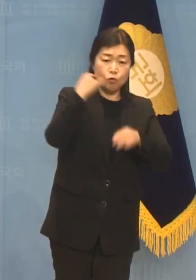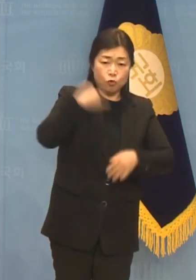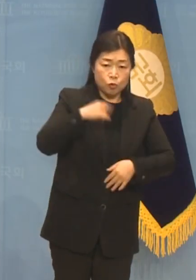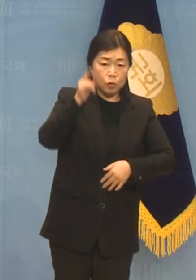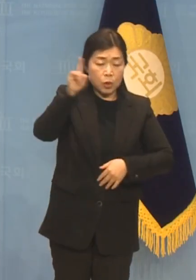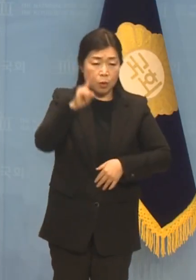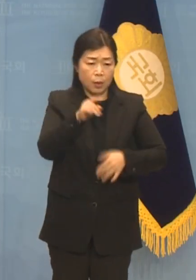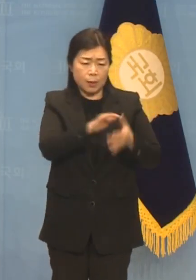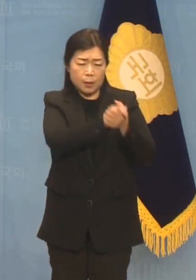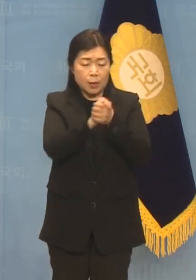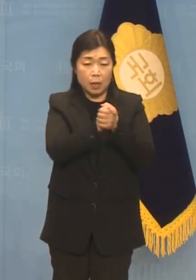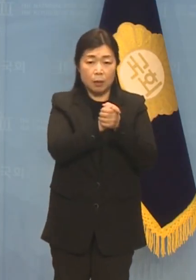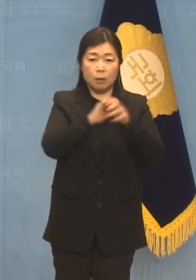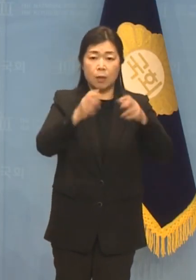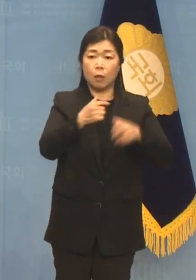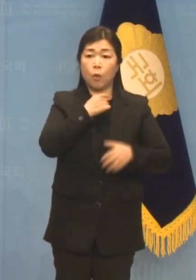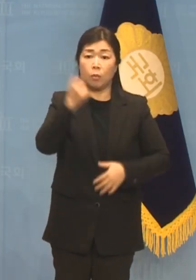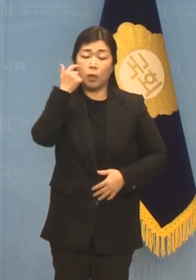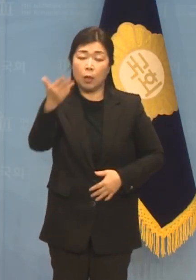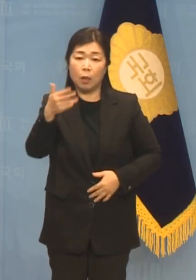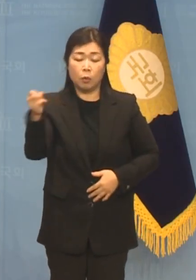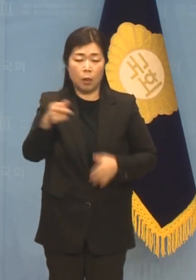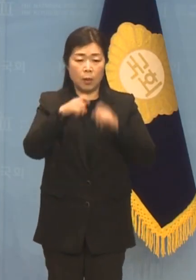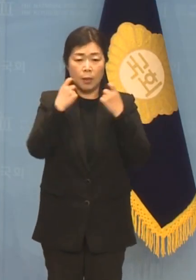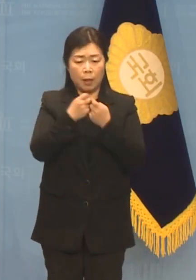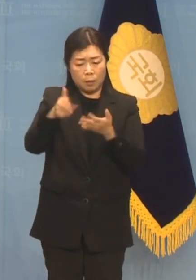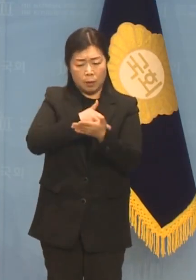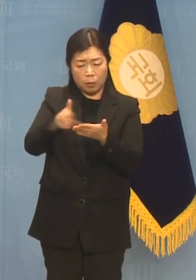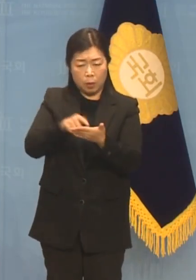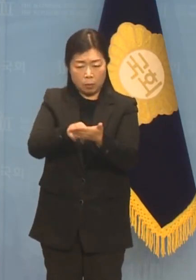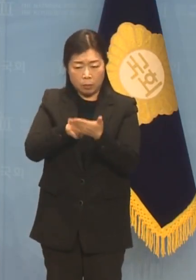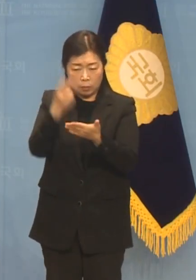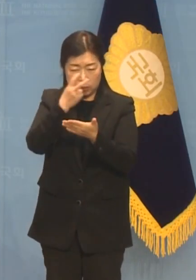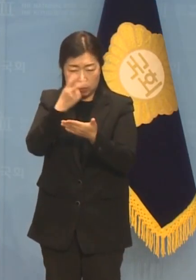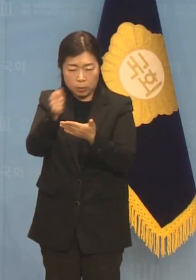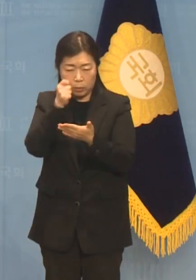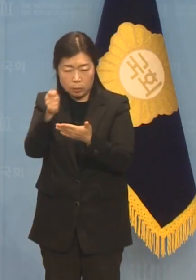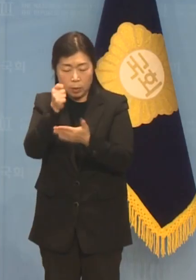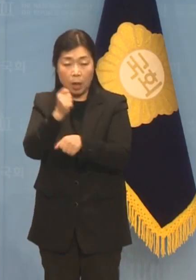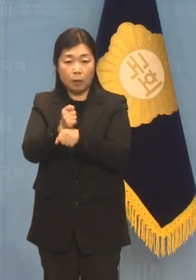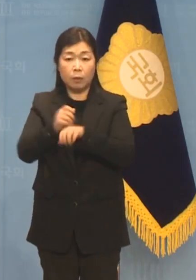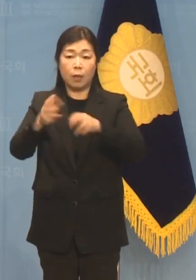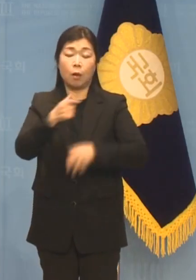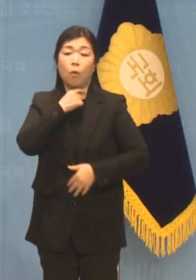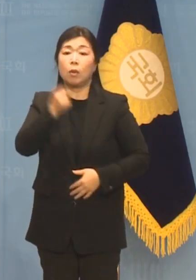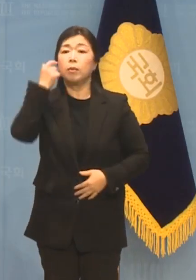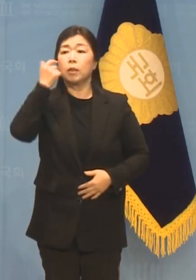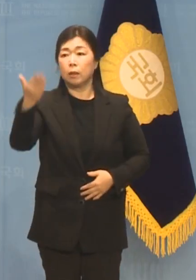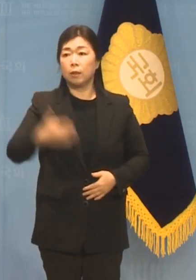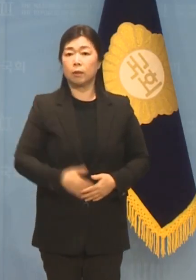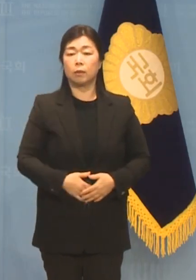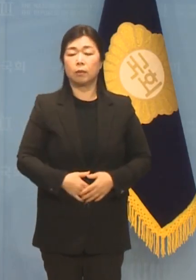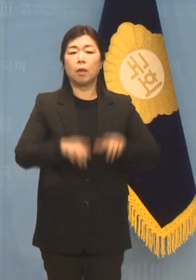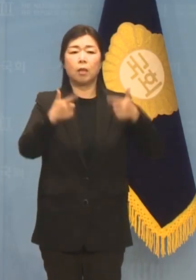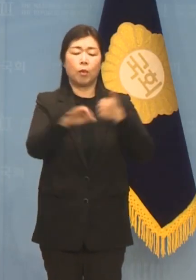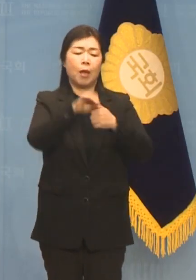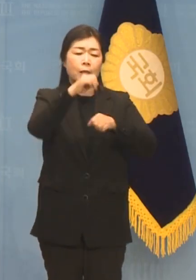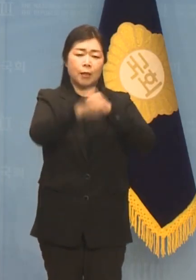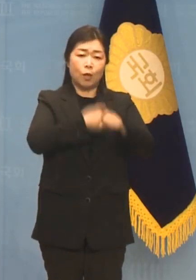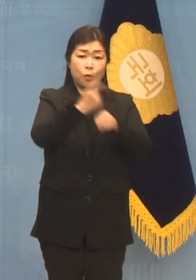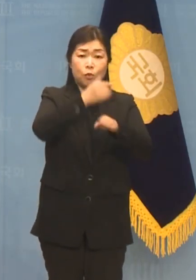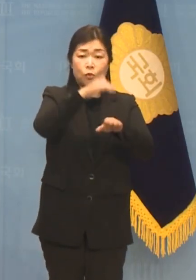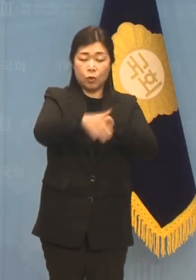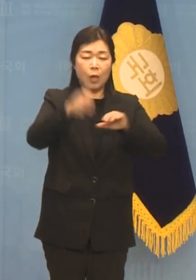원하십니까? 카톡도 검열하는 전체주의 국가를 원하십니까? 아니면